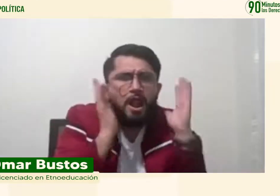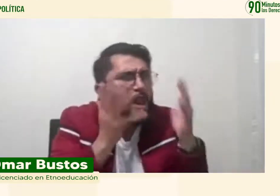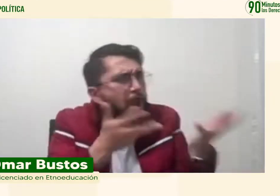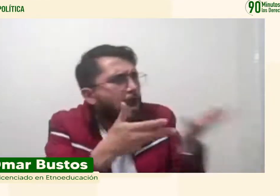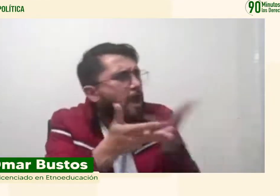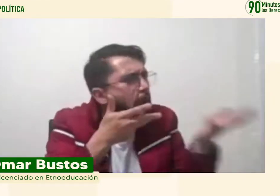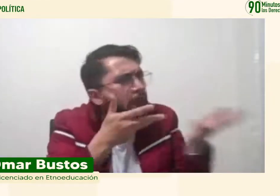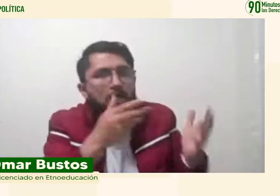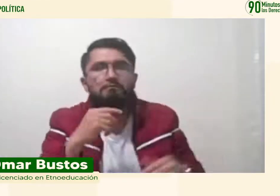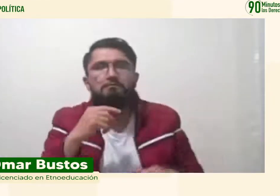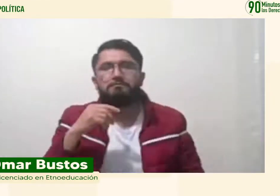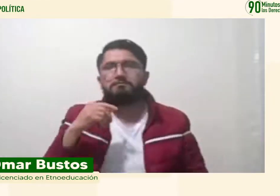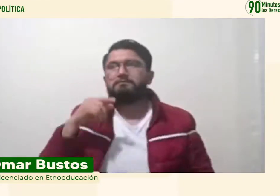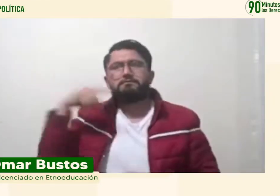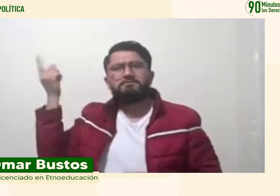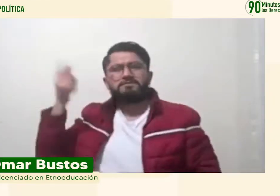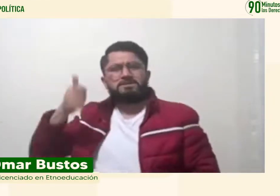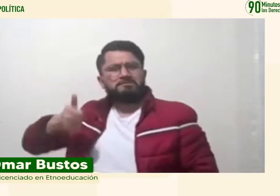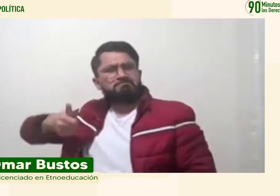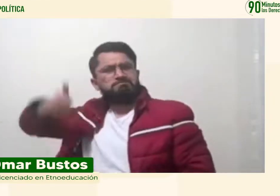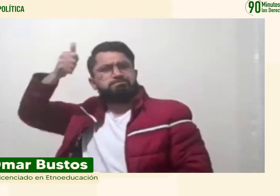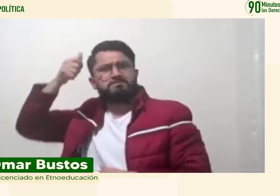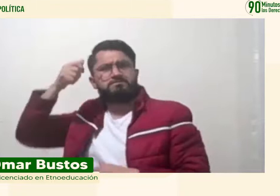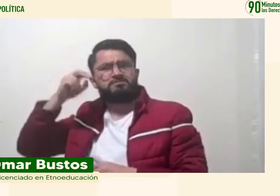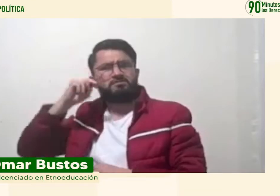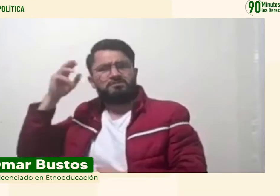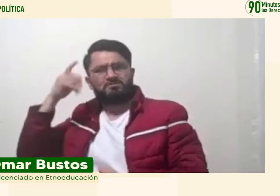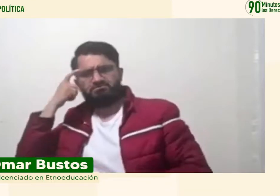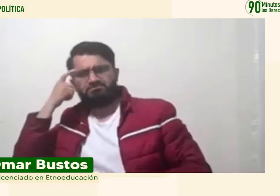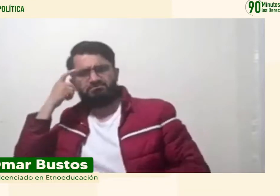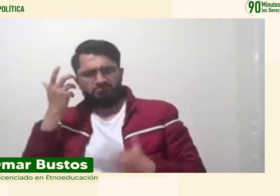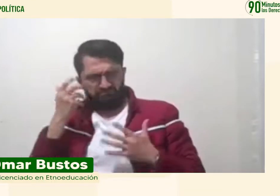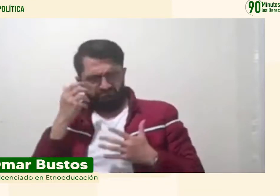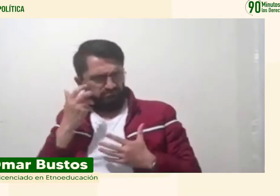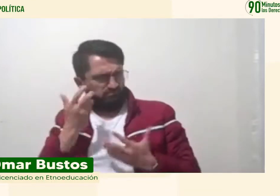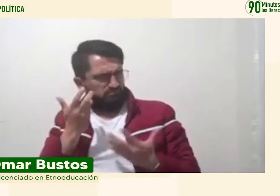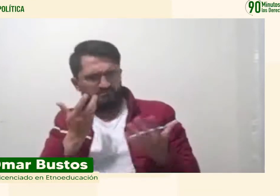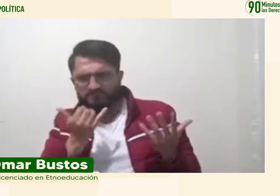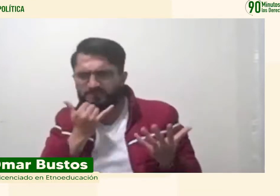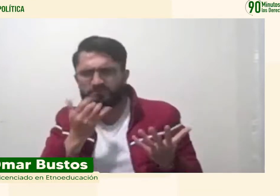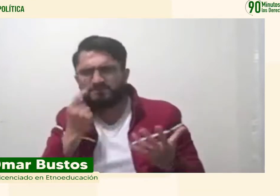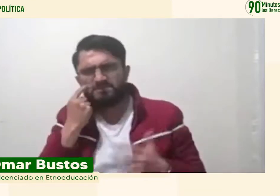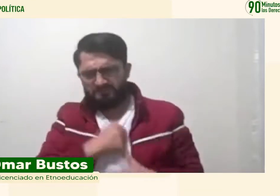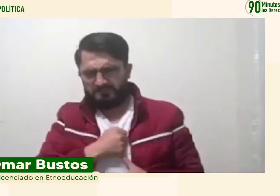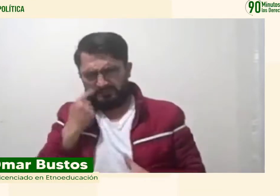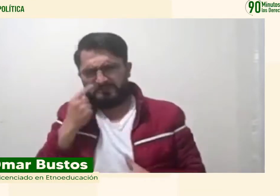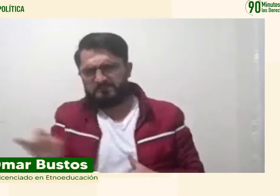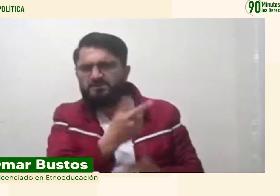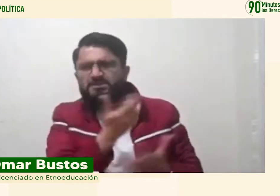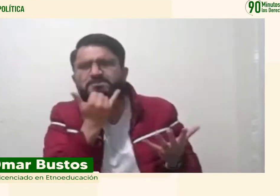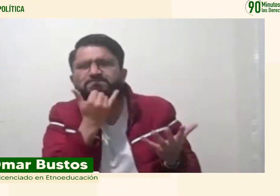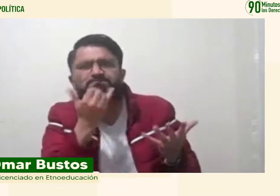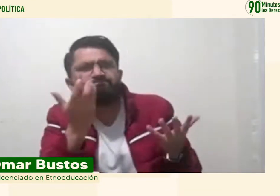de algo bastante largo los los militares pensaban